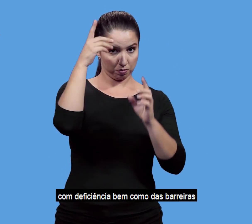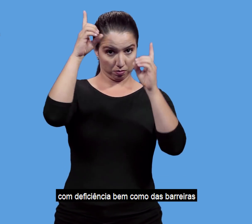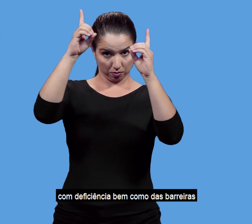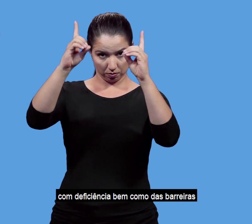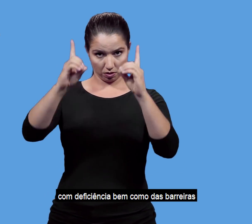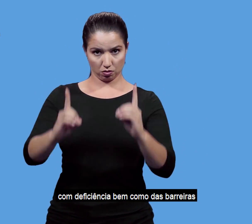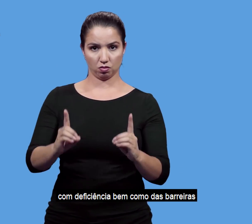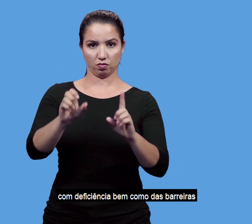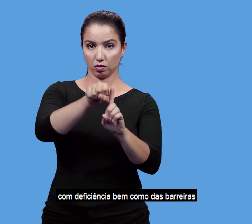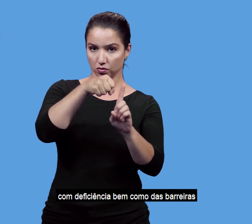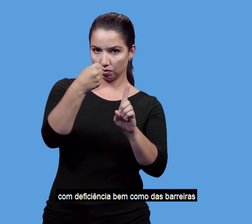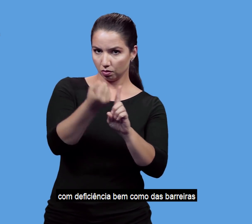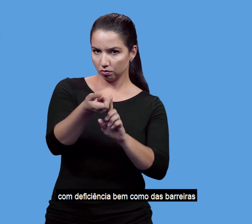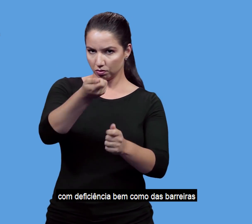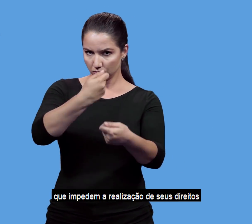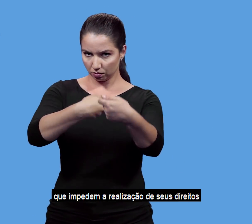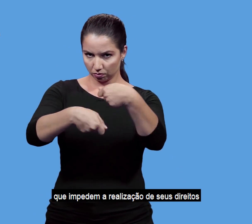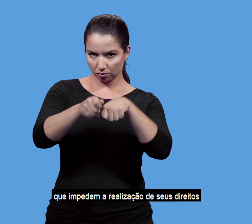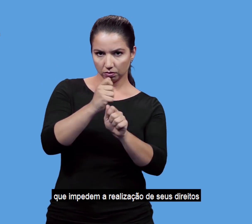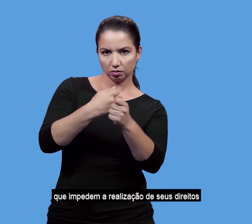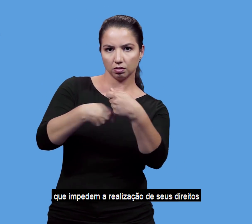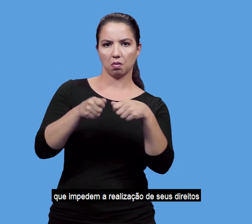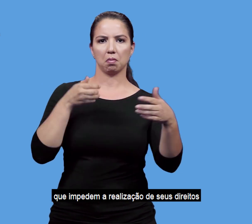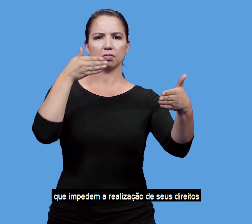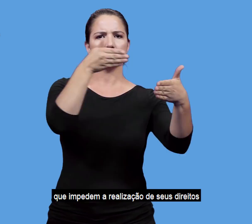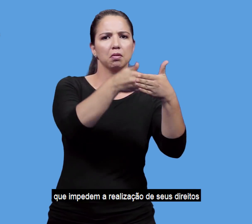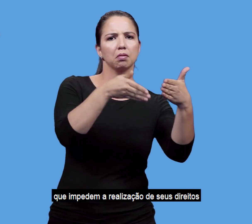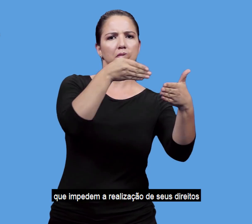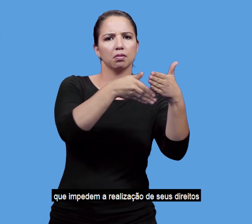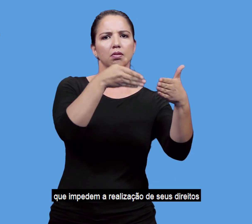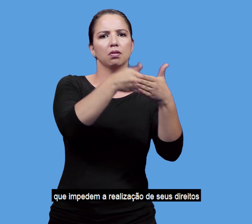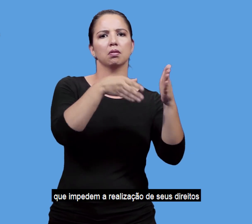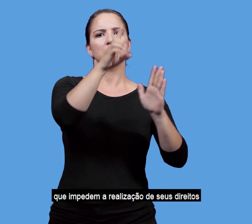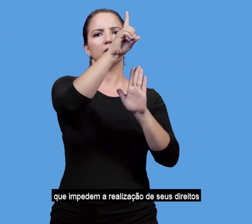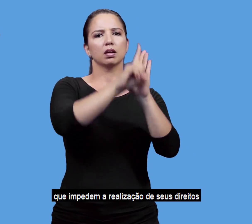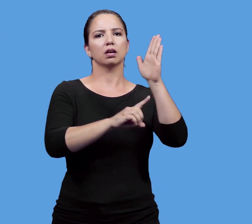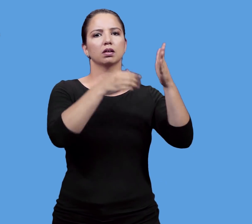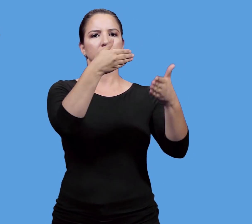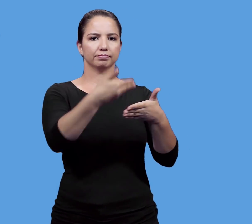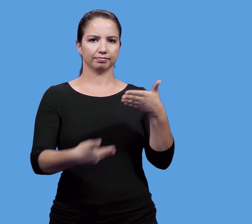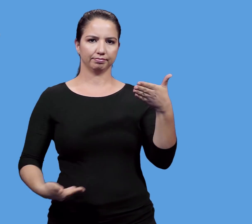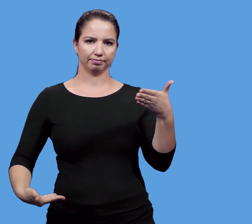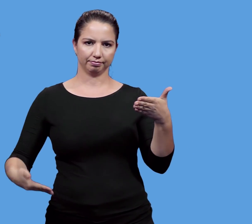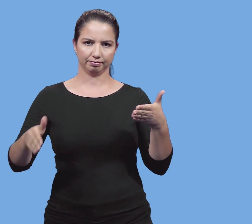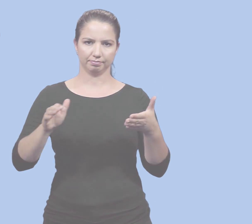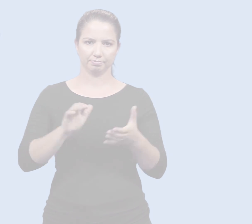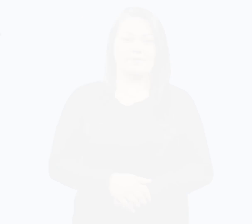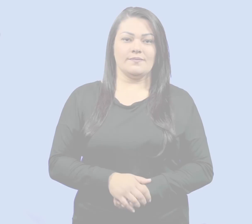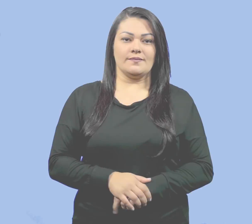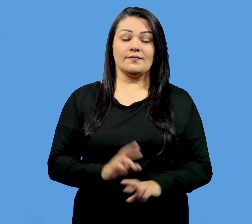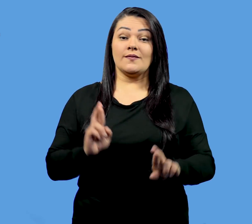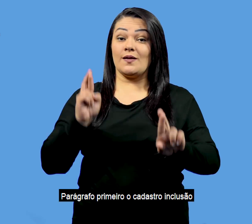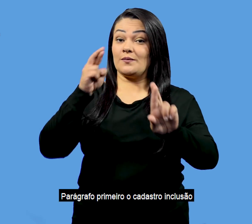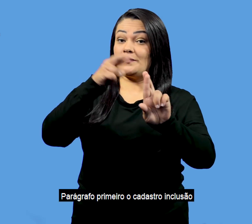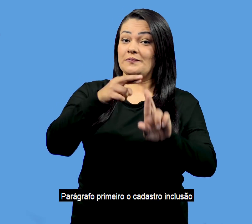bem como das barreiras que impedem a realização de seus direitos parágrafo primeiro